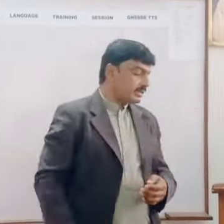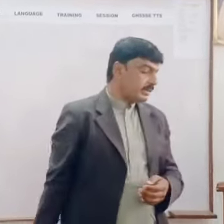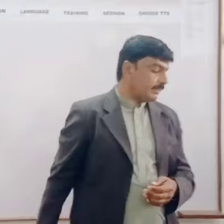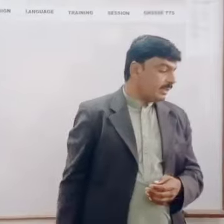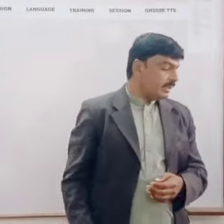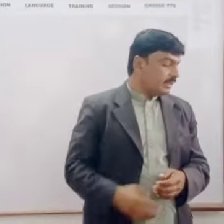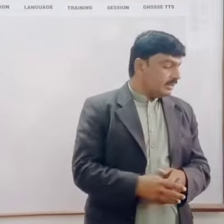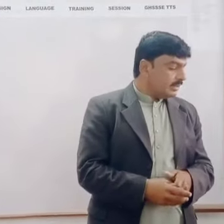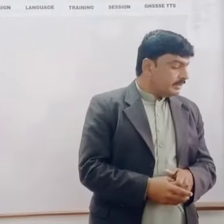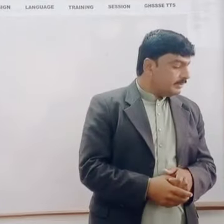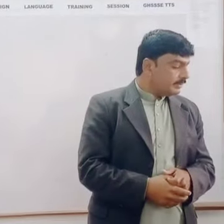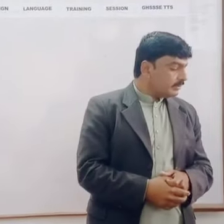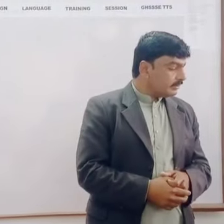फासला।